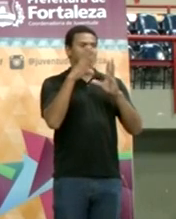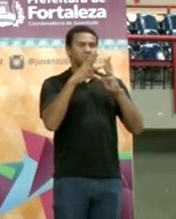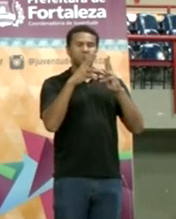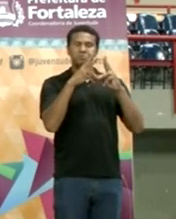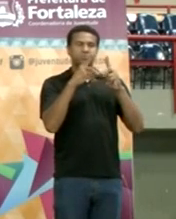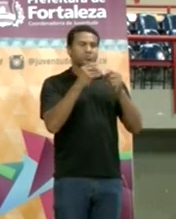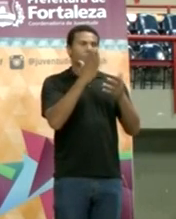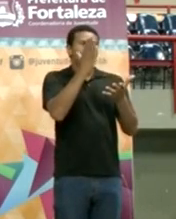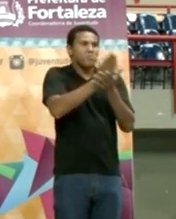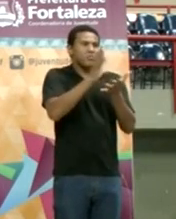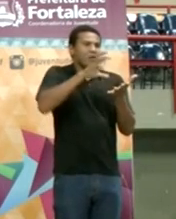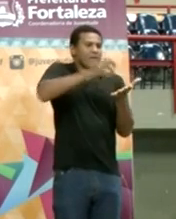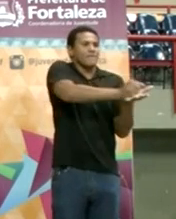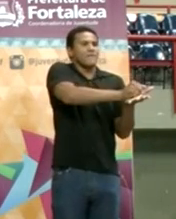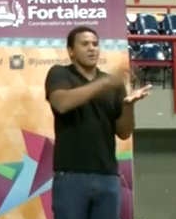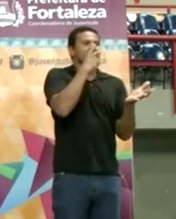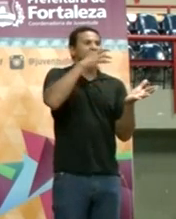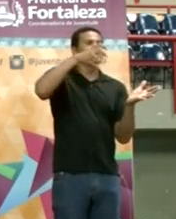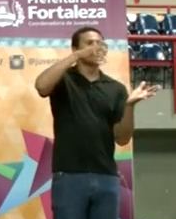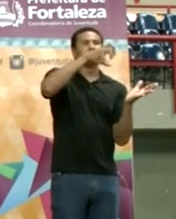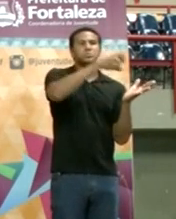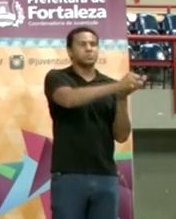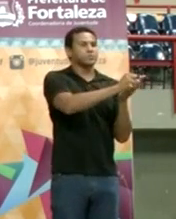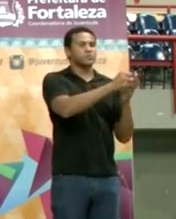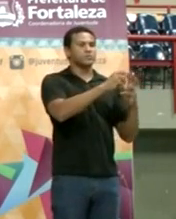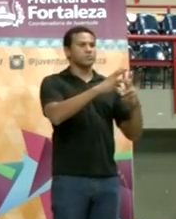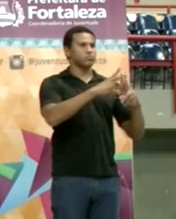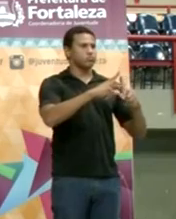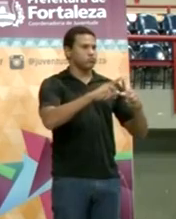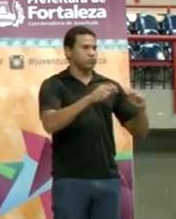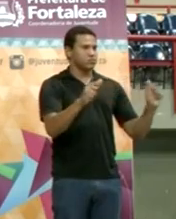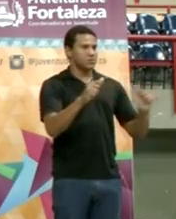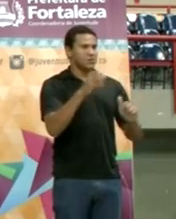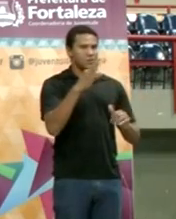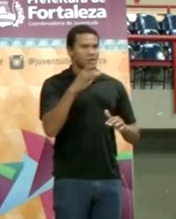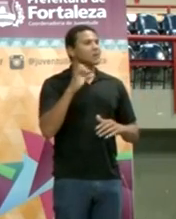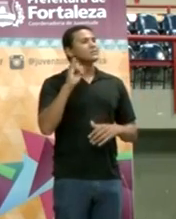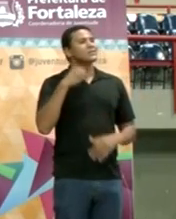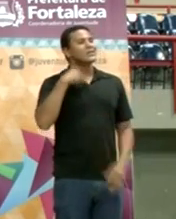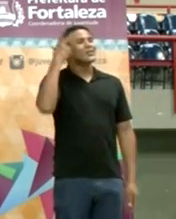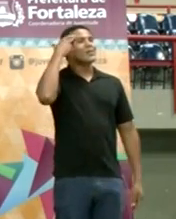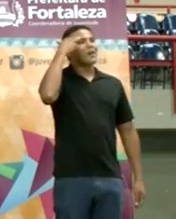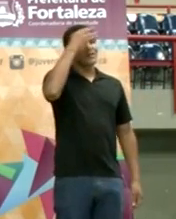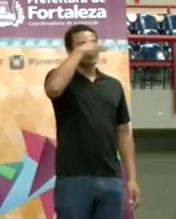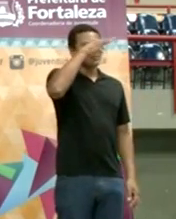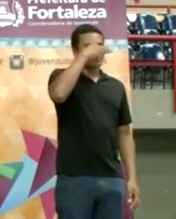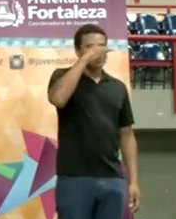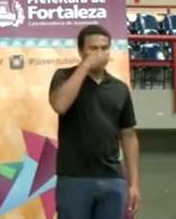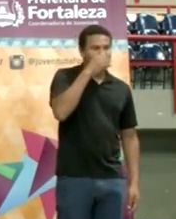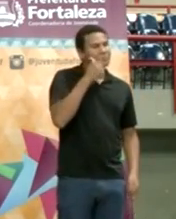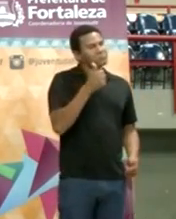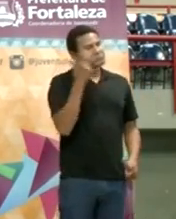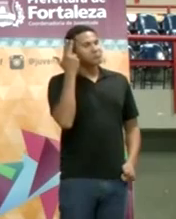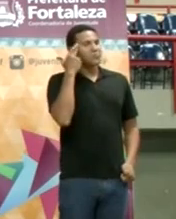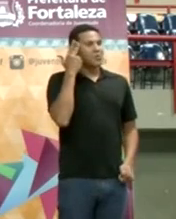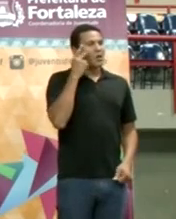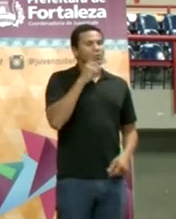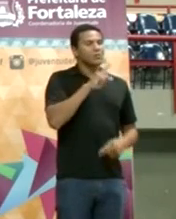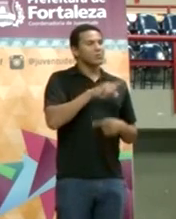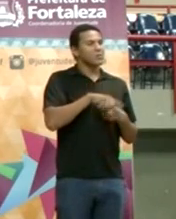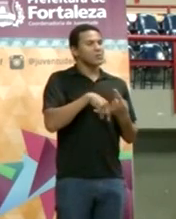oportunista. Então, uma gripe que naturalmente, melhorando a sua imunologia, você se recuperaria, ela pode virar uma pneumonia, pode virar